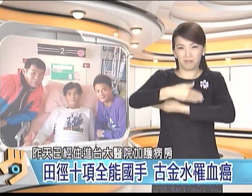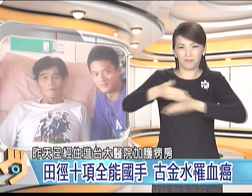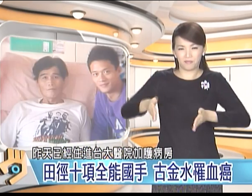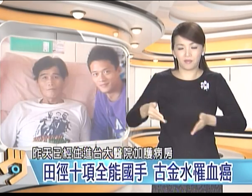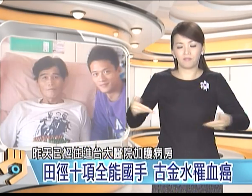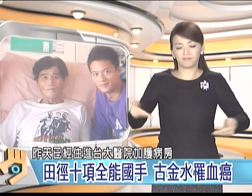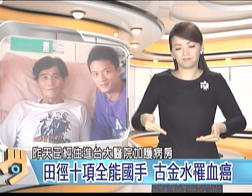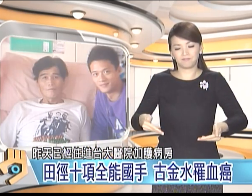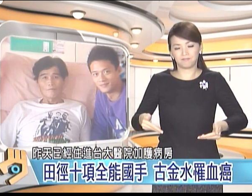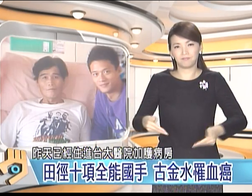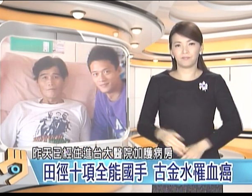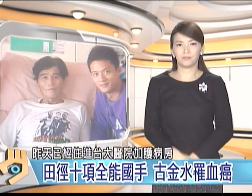房。